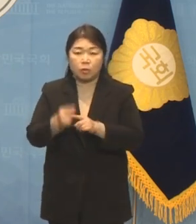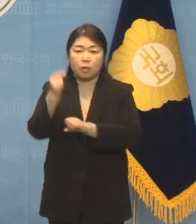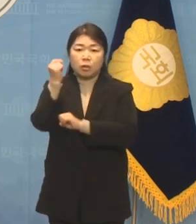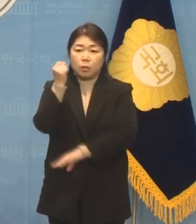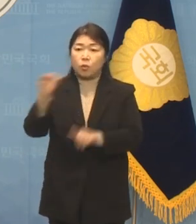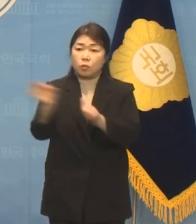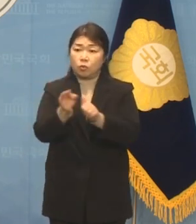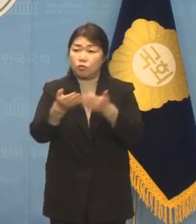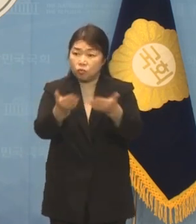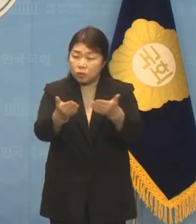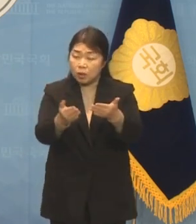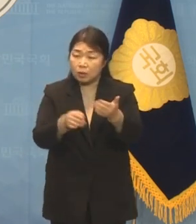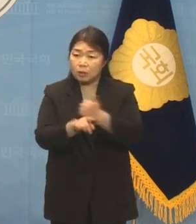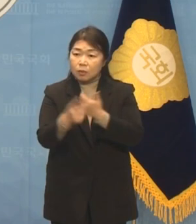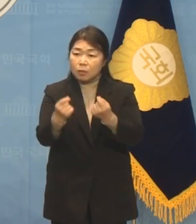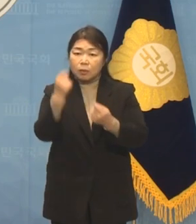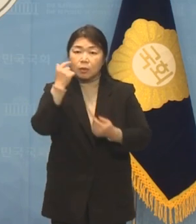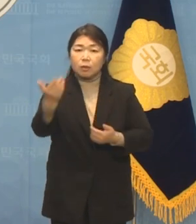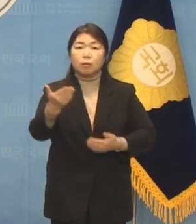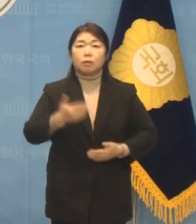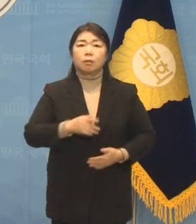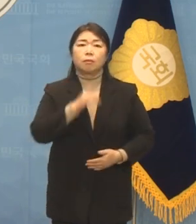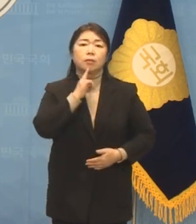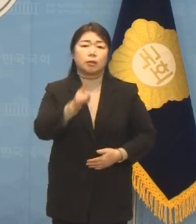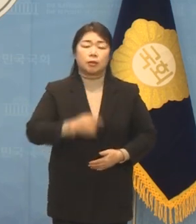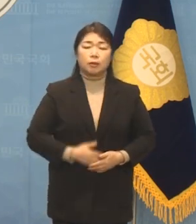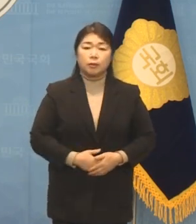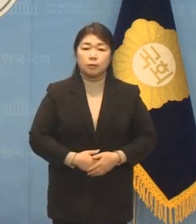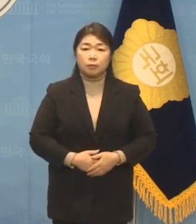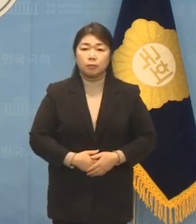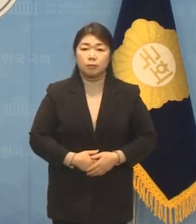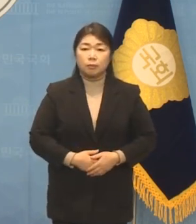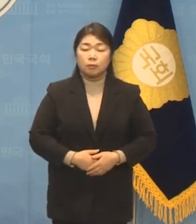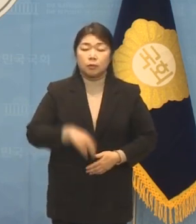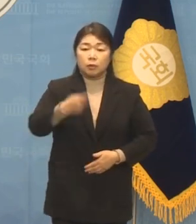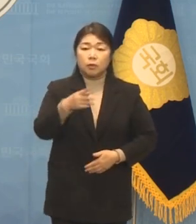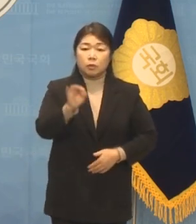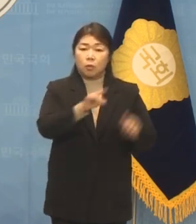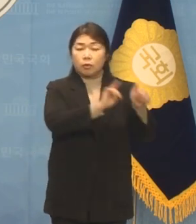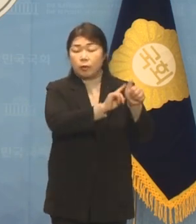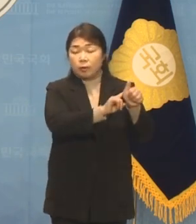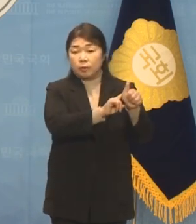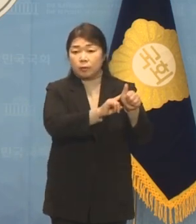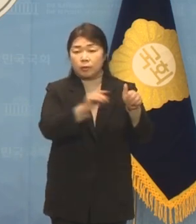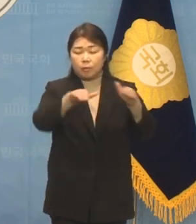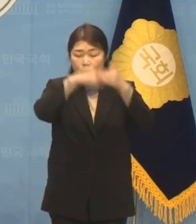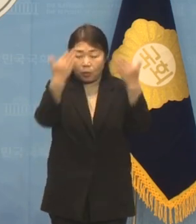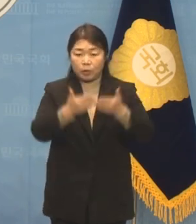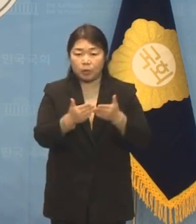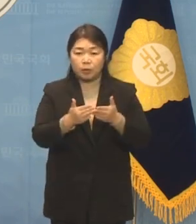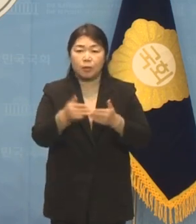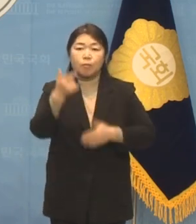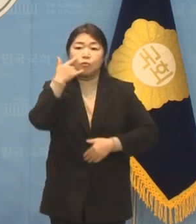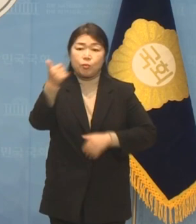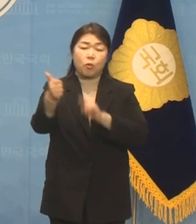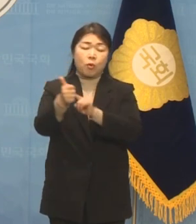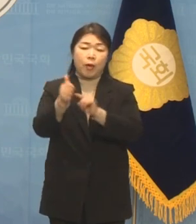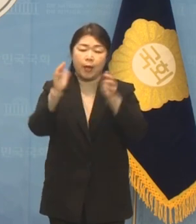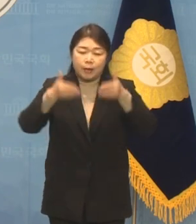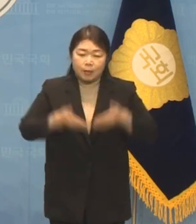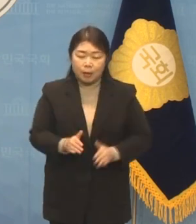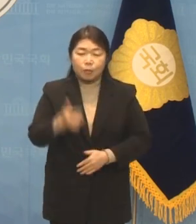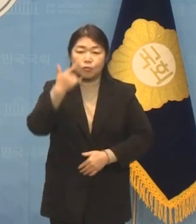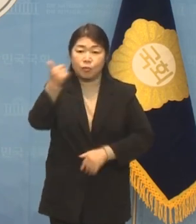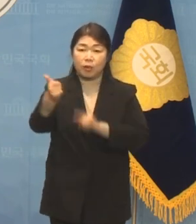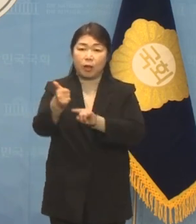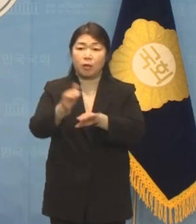읽힌다고 말했습니다. 송 의원은 이미 모든 영세 영아 부모에게 100만 원 부모수당을 지급하고